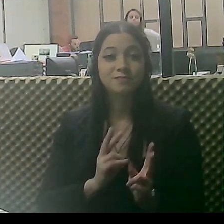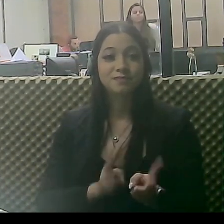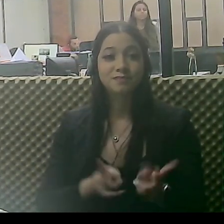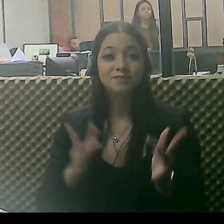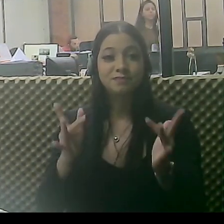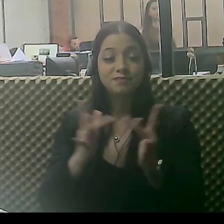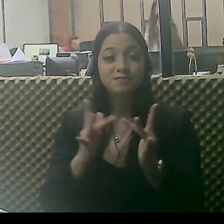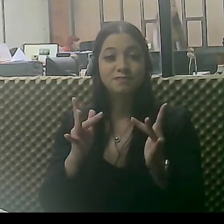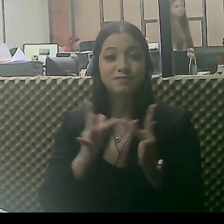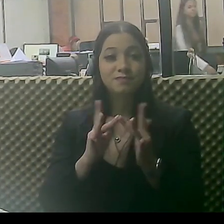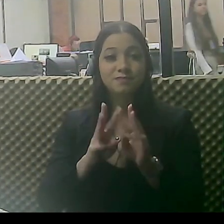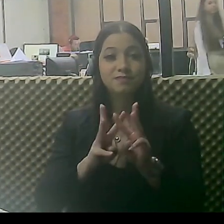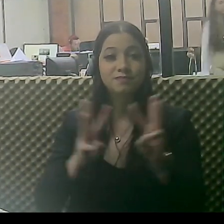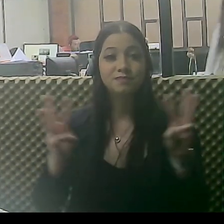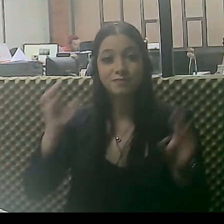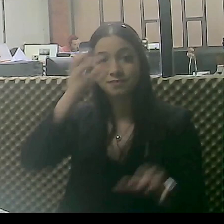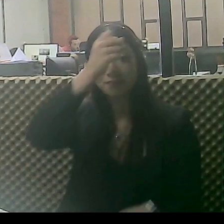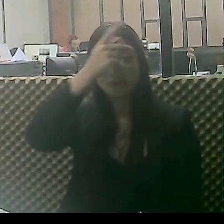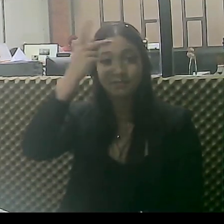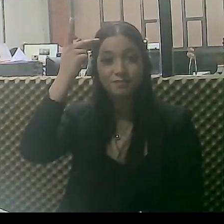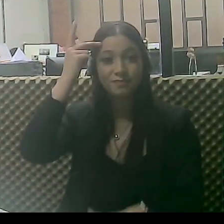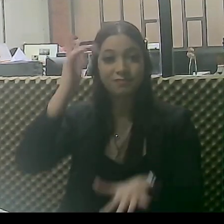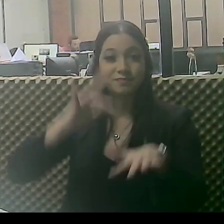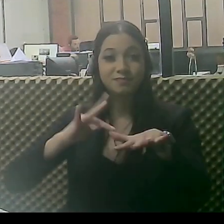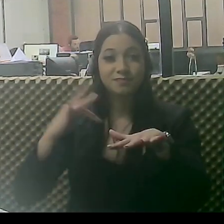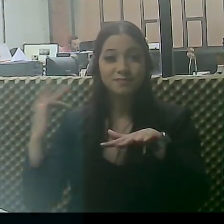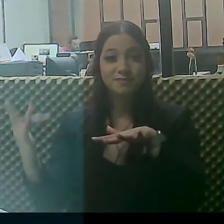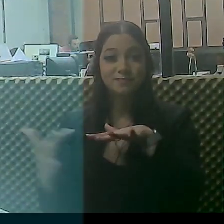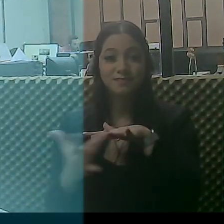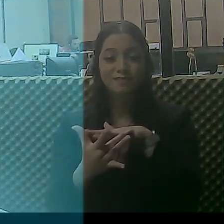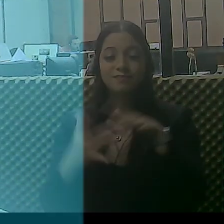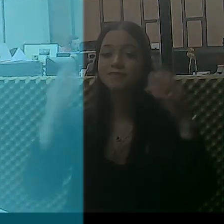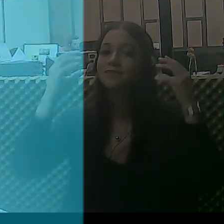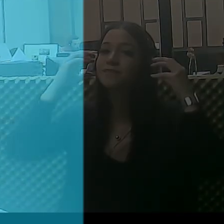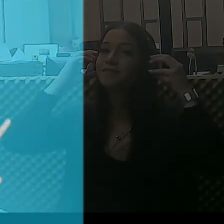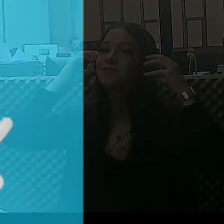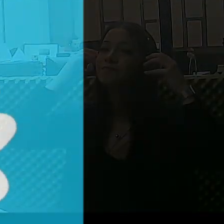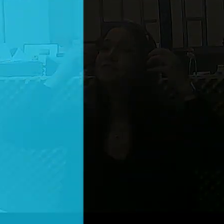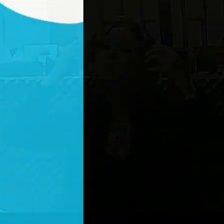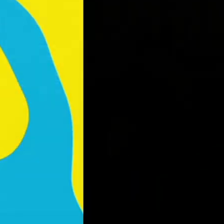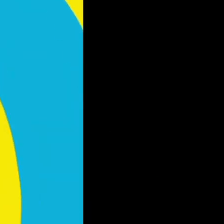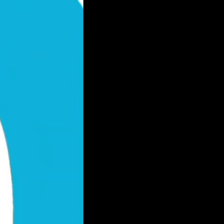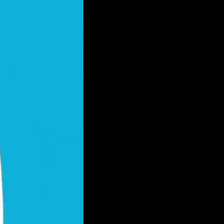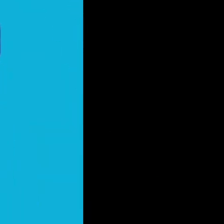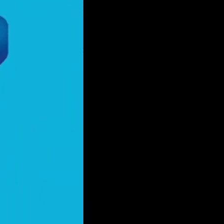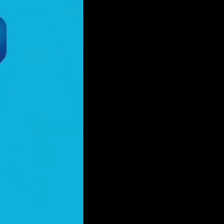Continue conosco no portal da Prefeitura e nas redes sociais.